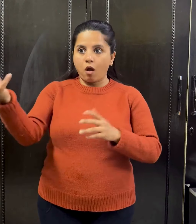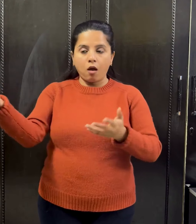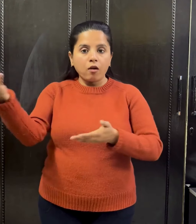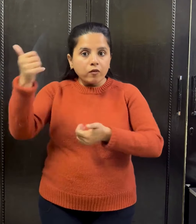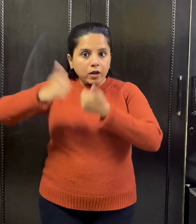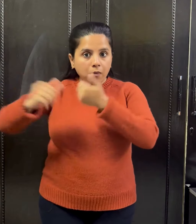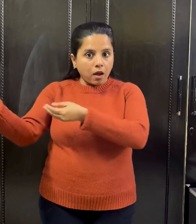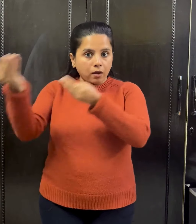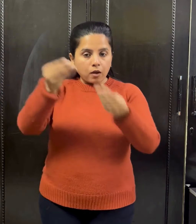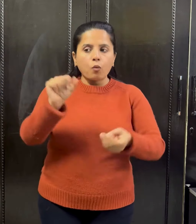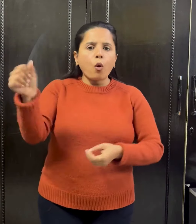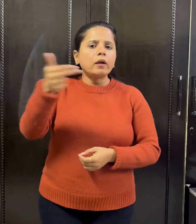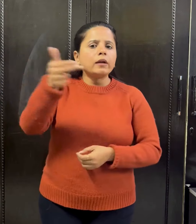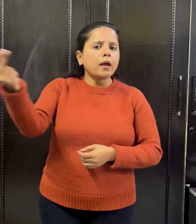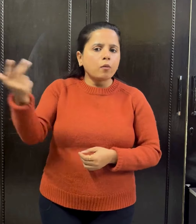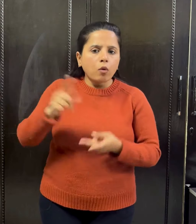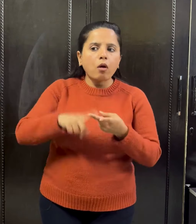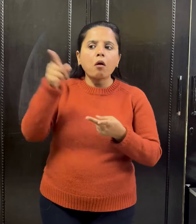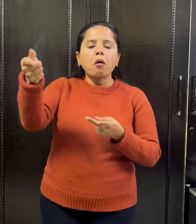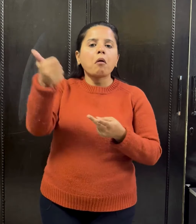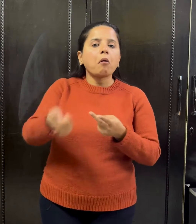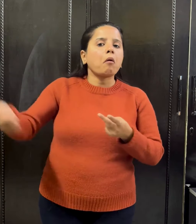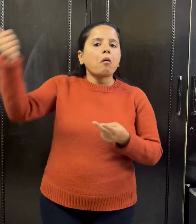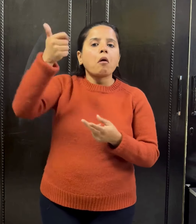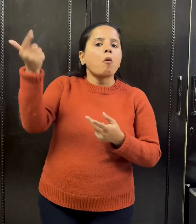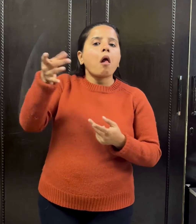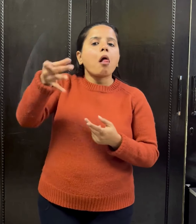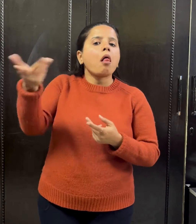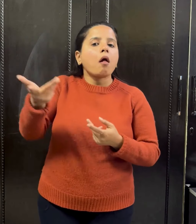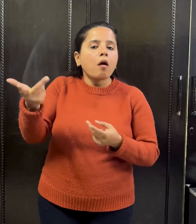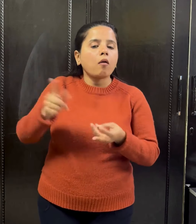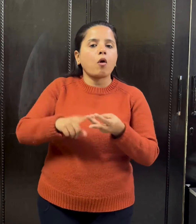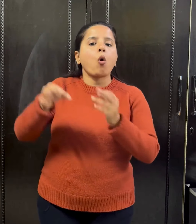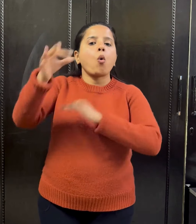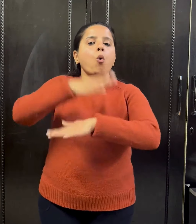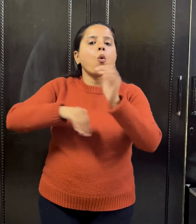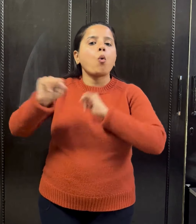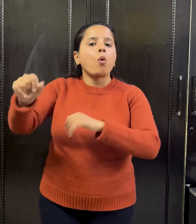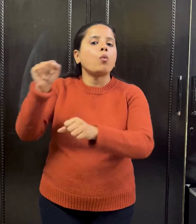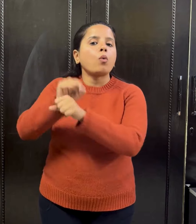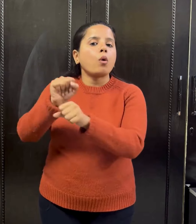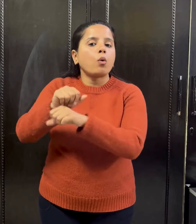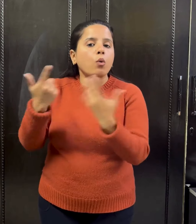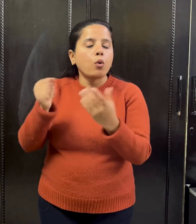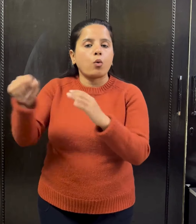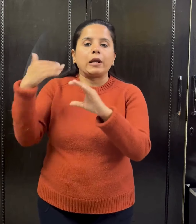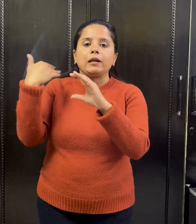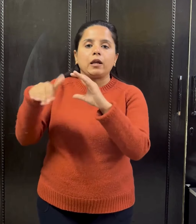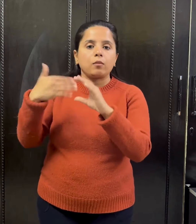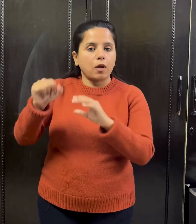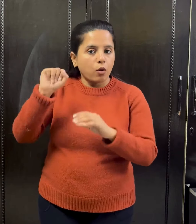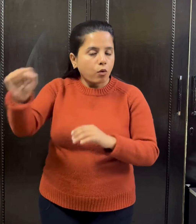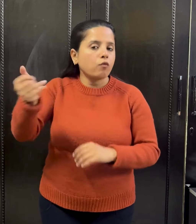नाम, डेजिग्नेशन, ऑर्गेनाइजेशन, ईमेल एंड कॉन्टैक्ट नंबर।